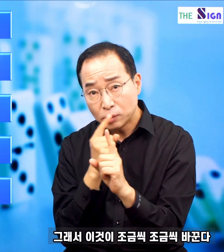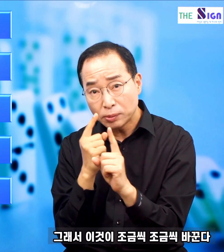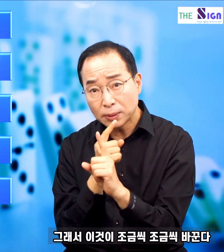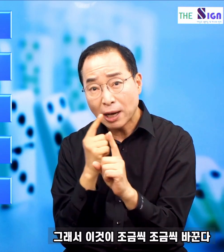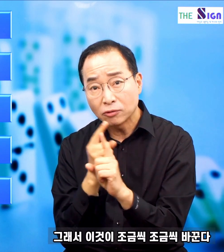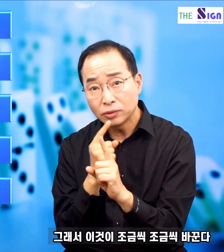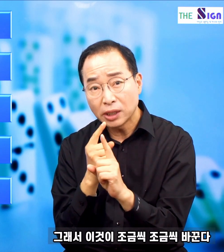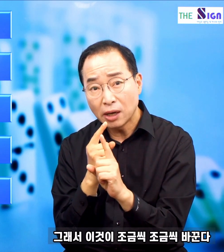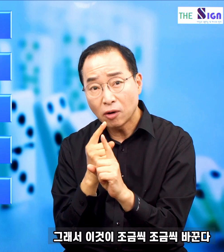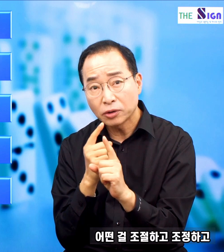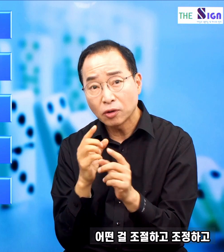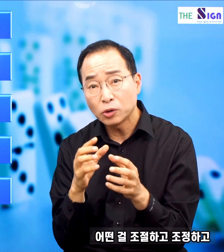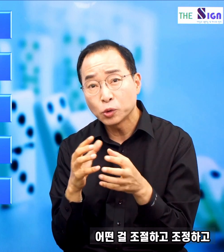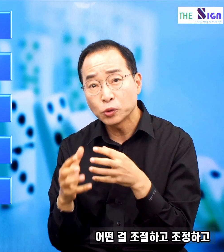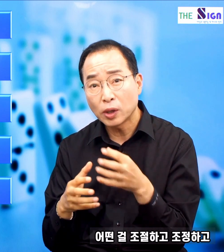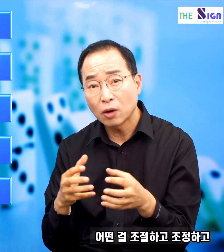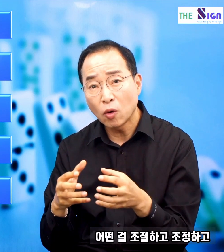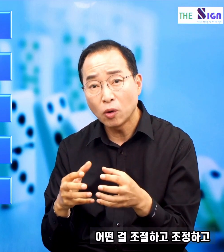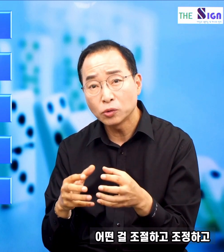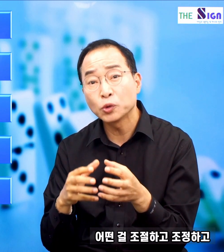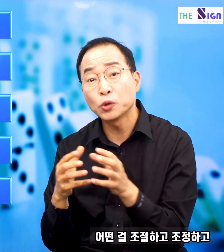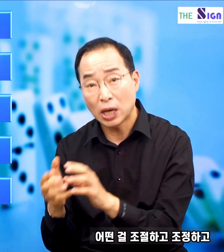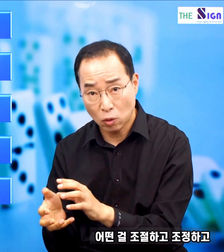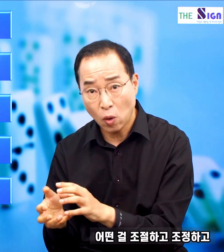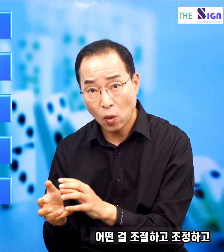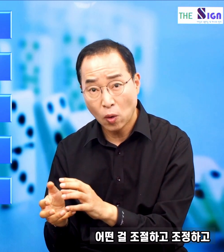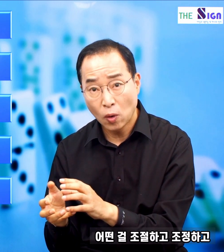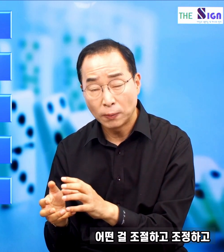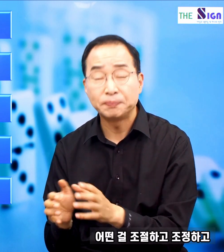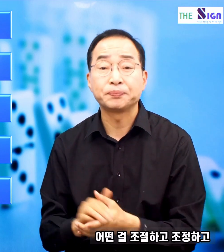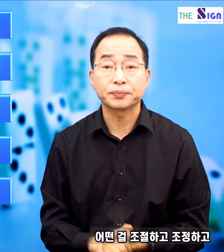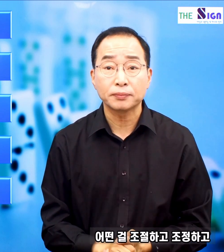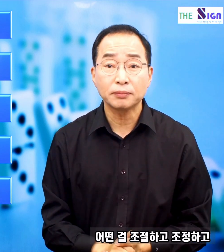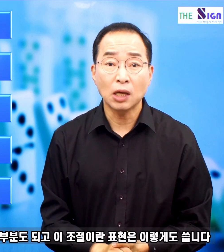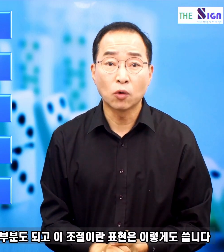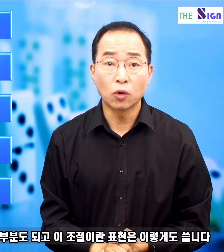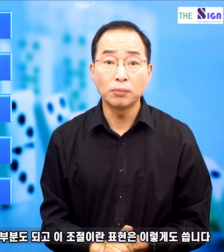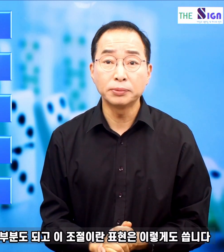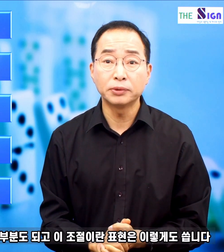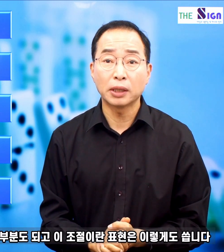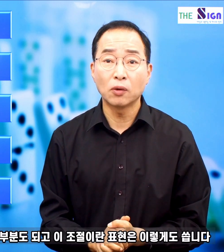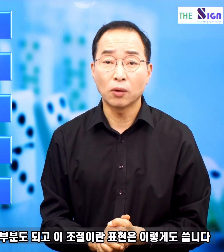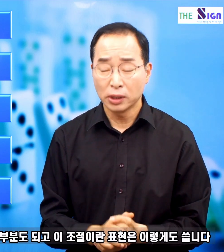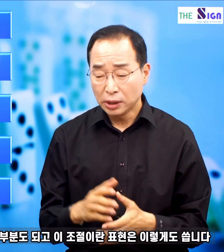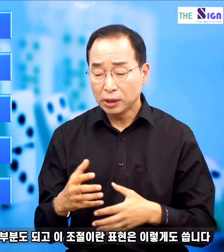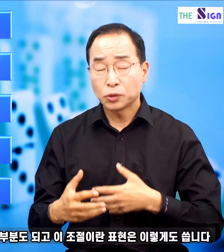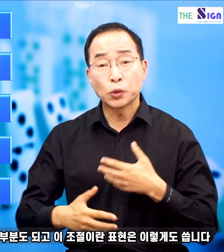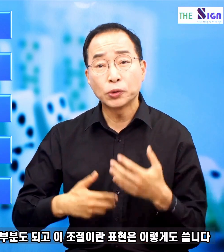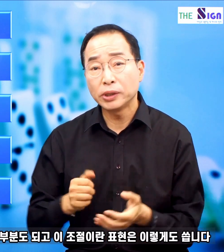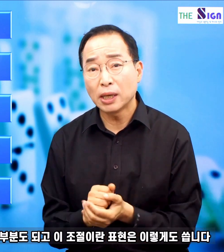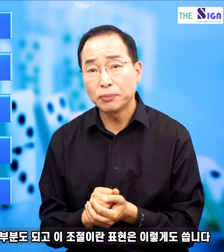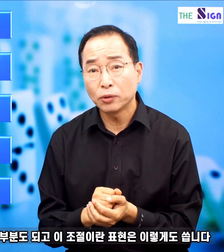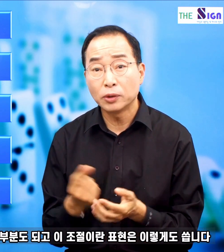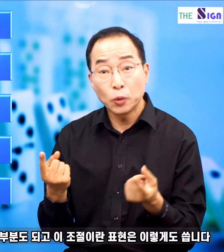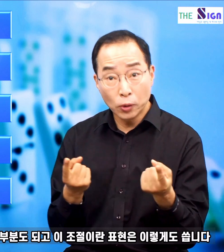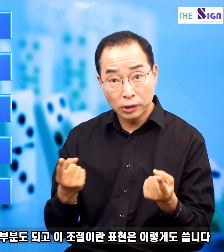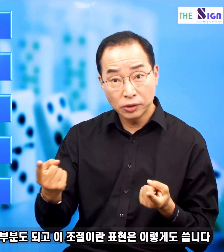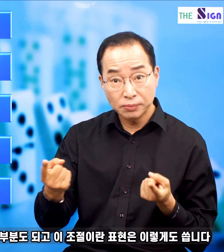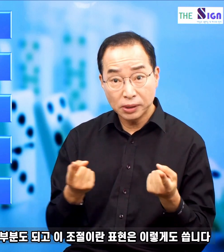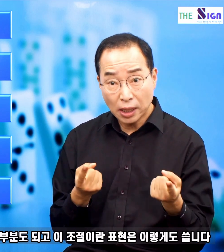조금씩 바꾼다. 어떤 걸 조절하고 조정하고 그런 부분도 되고, 이 조절이라는 비유는 이렇게도 씁니다.